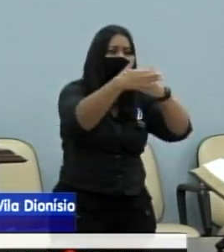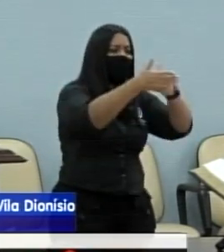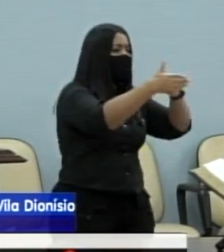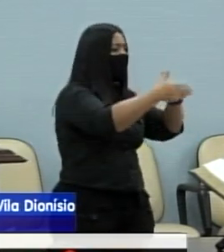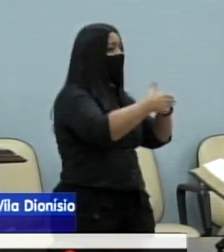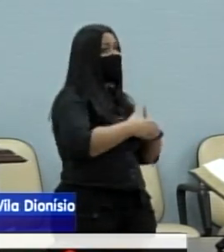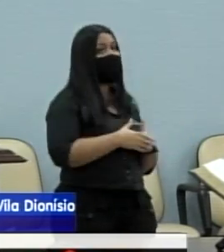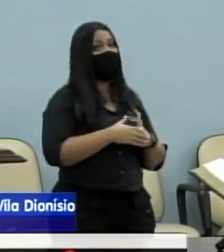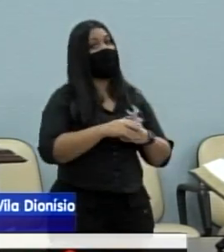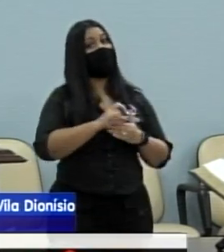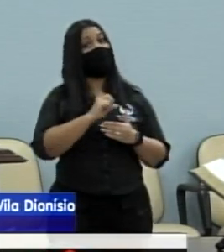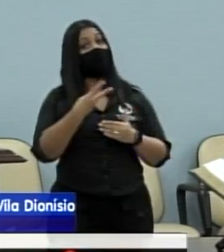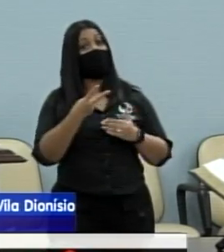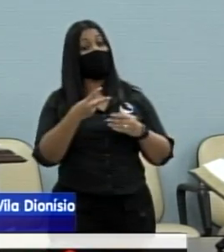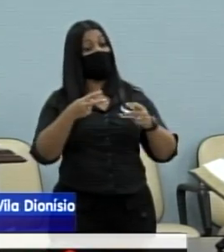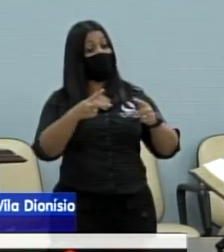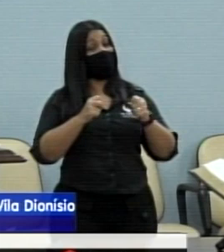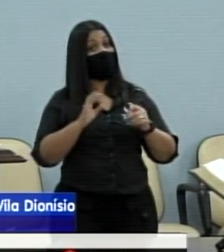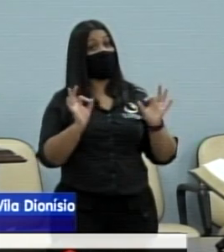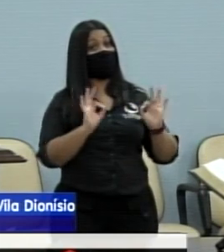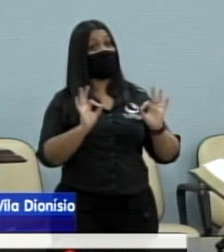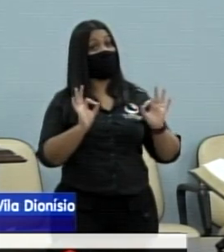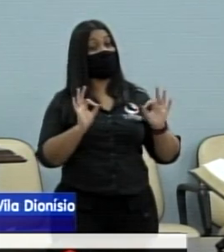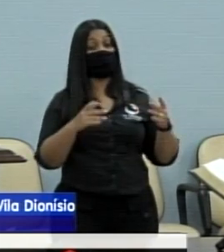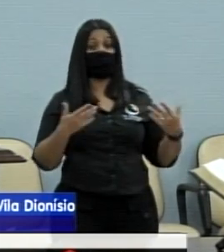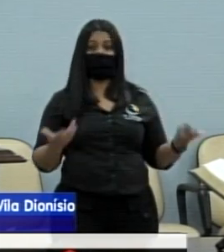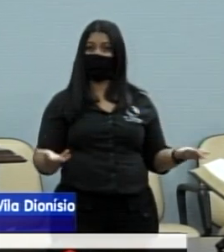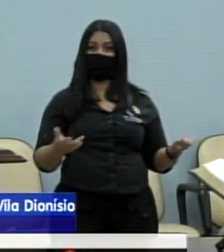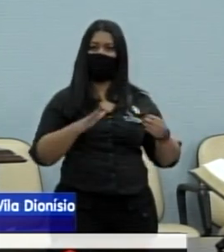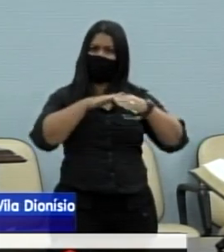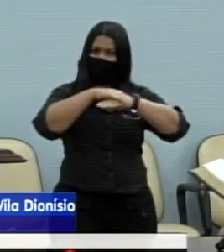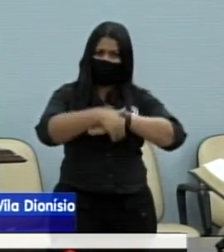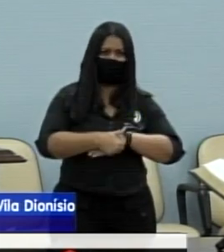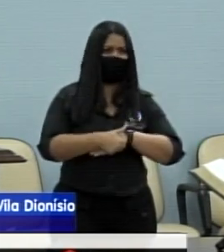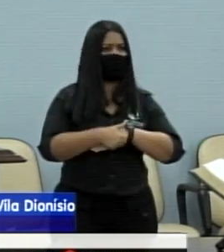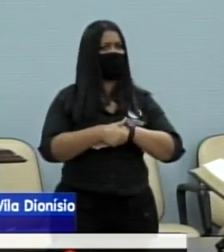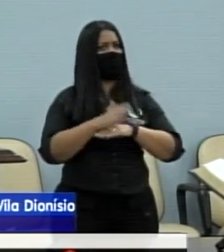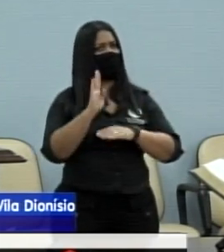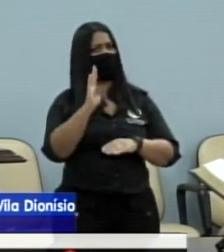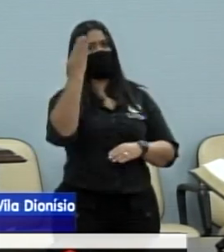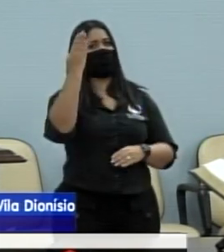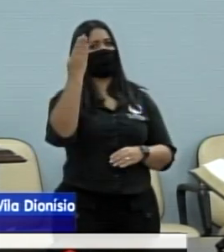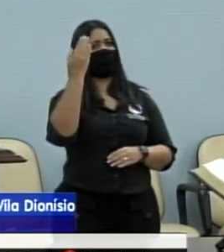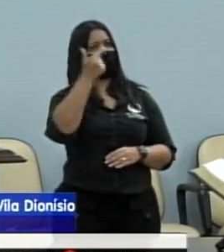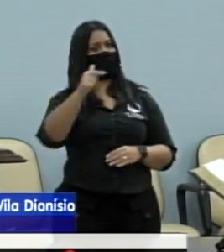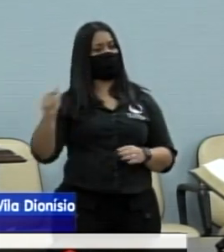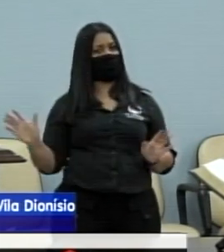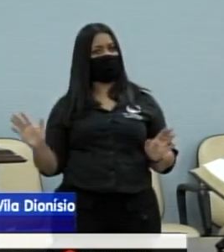lockdown. Lockdown noturno é fake, não existe em nenhum lugar.